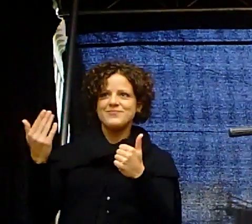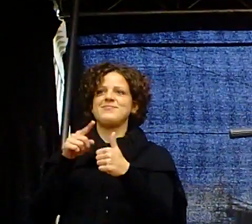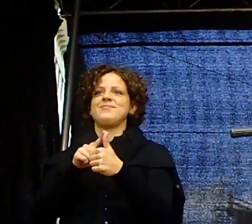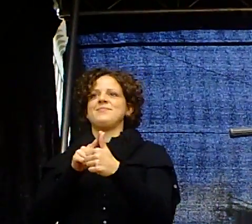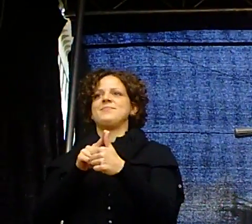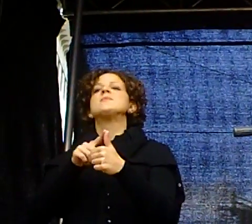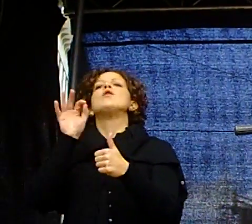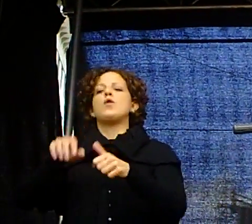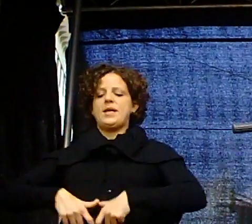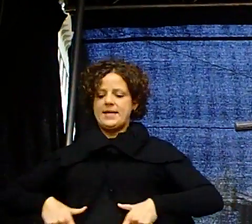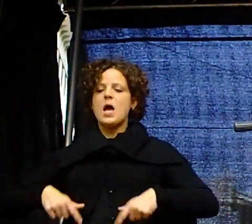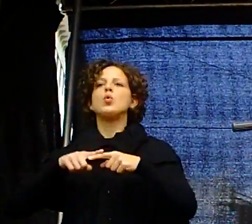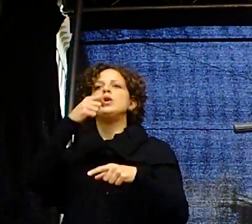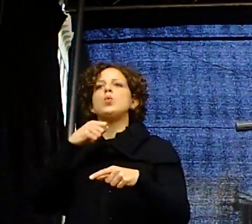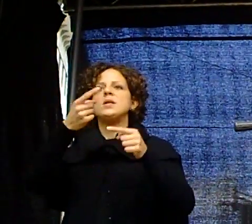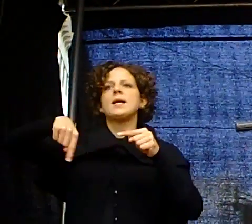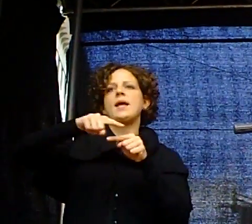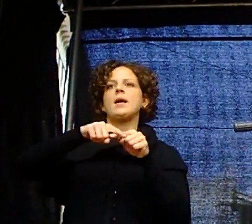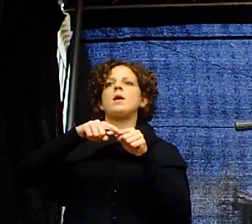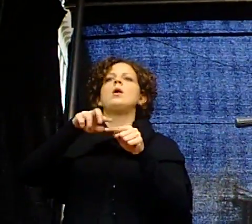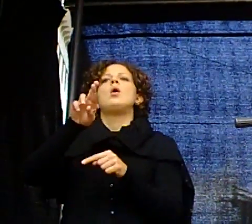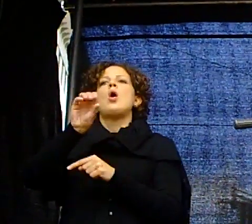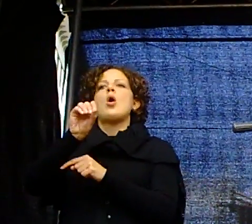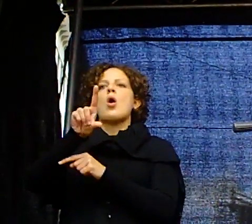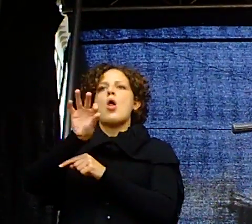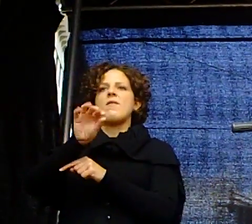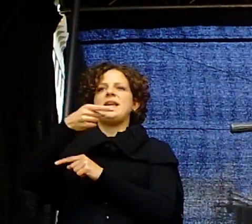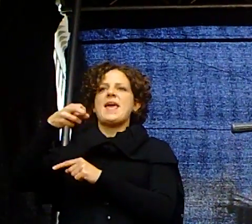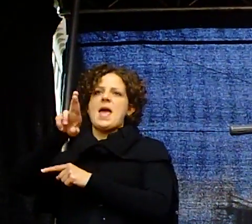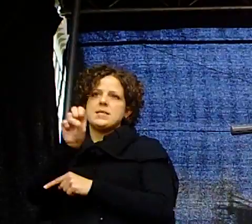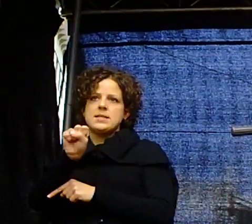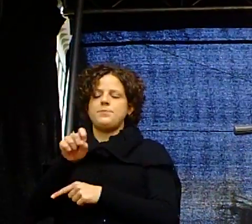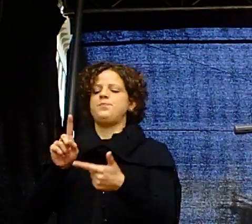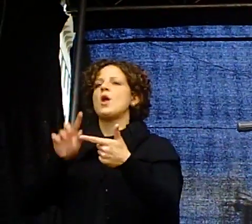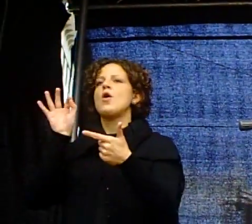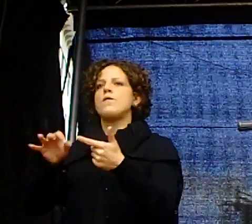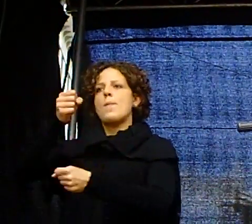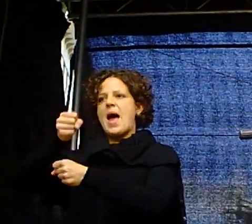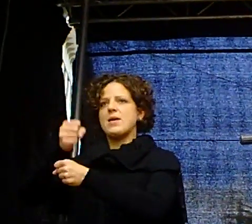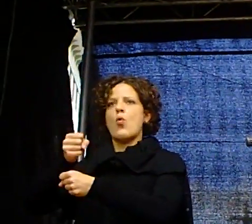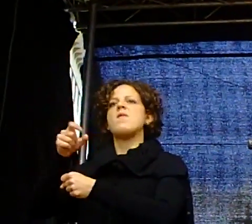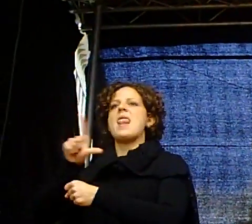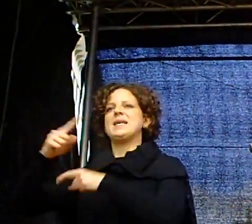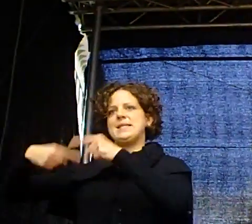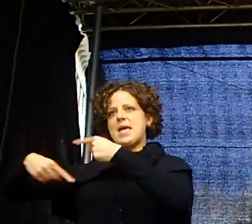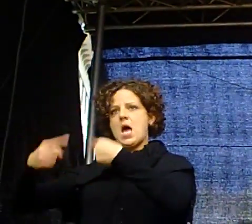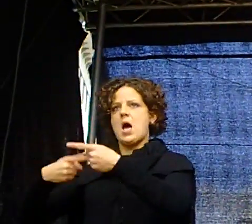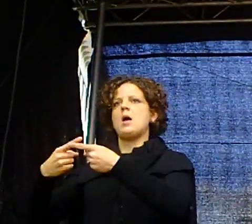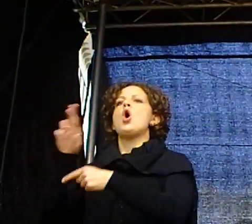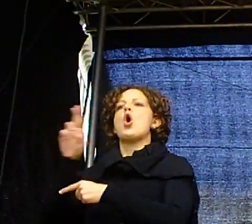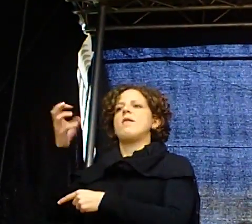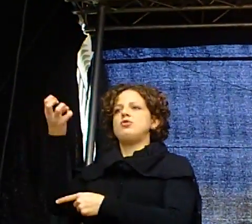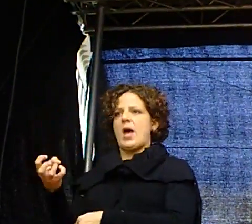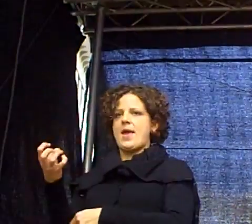für den Kinder- und Jugendring Rolf Gerz, für den Bahnhof Langendreher Rolf Stein,